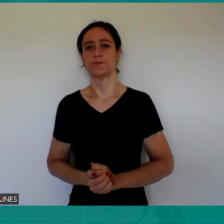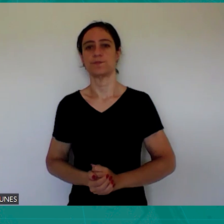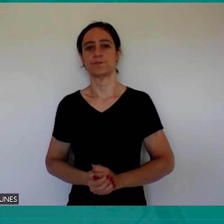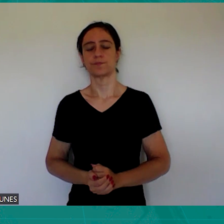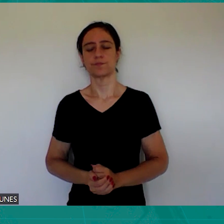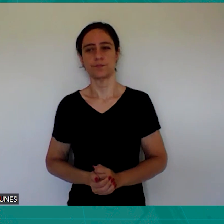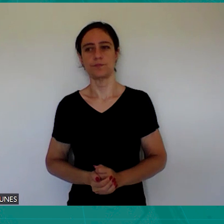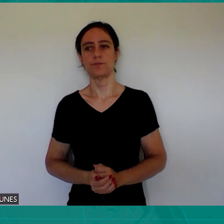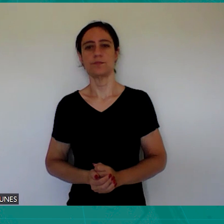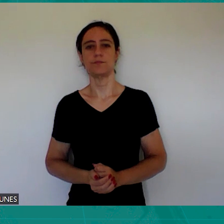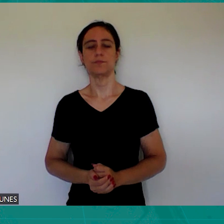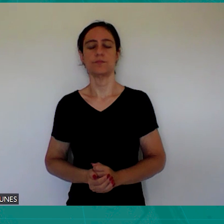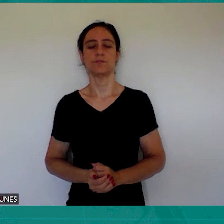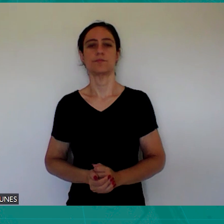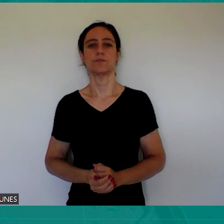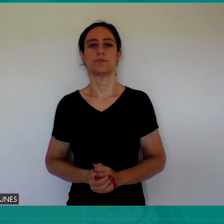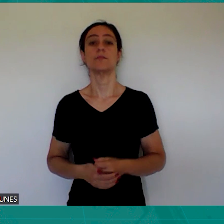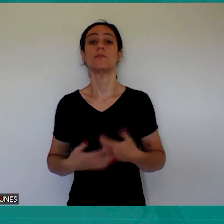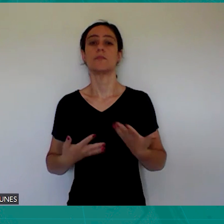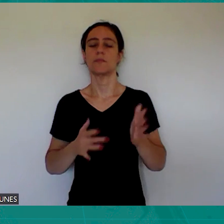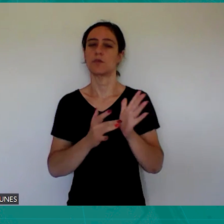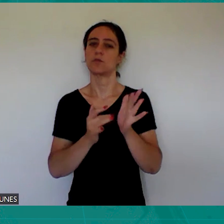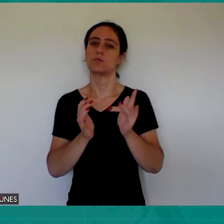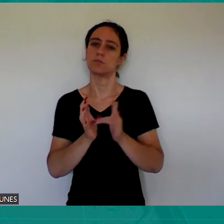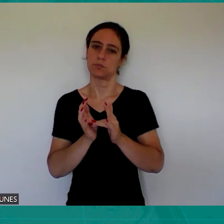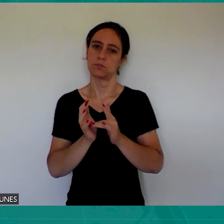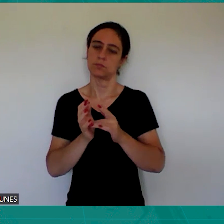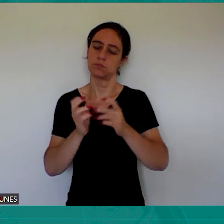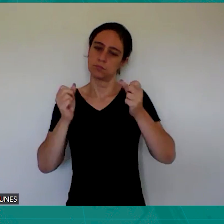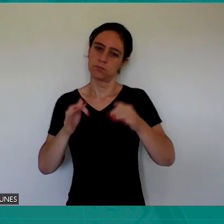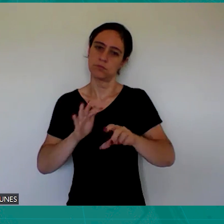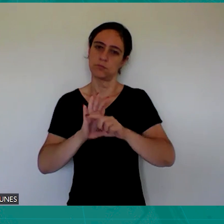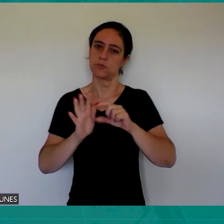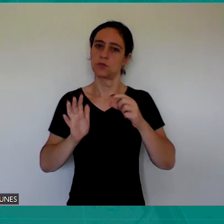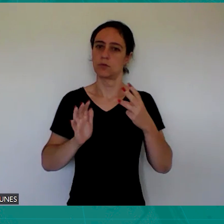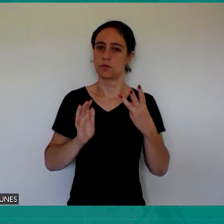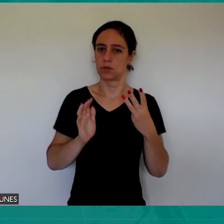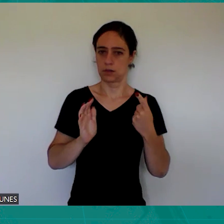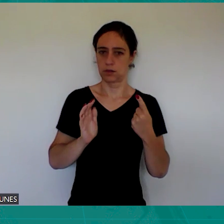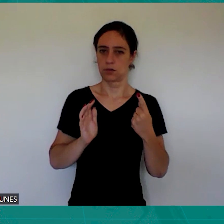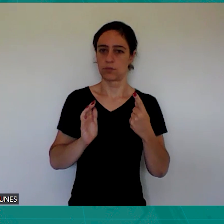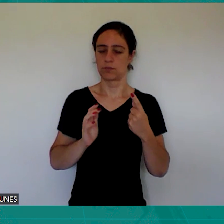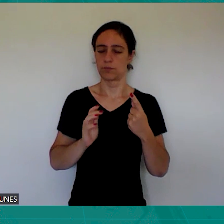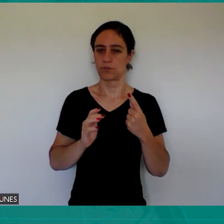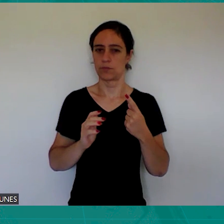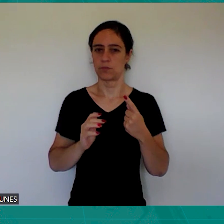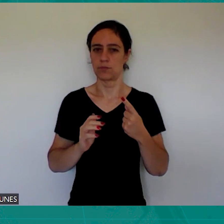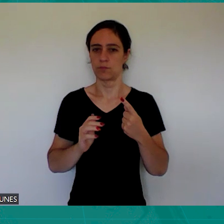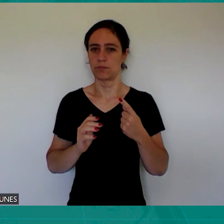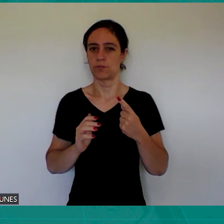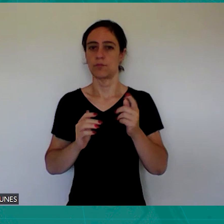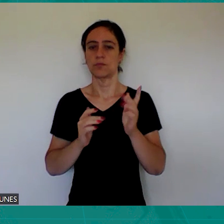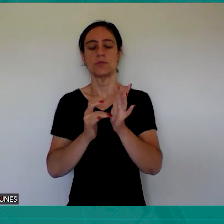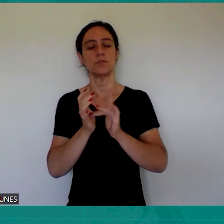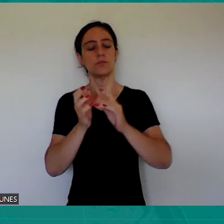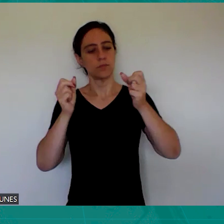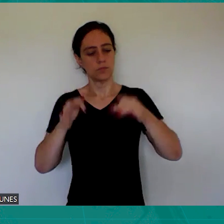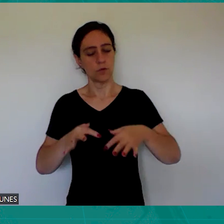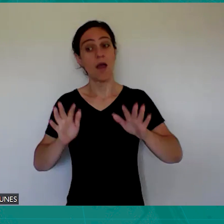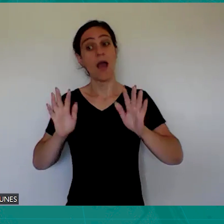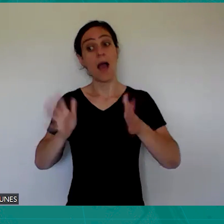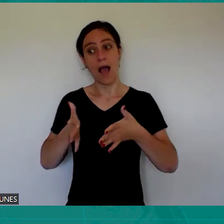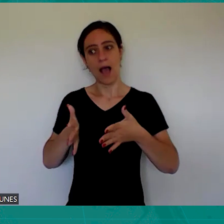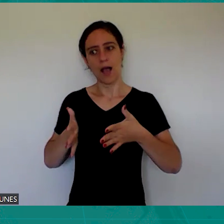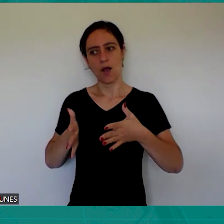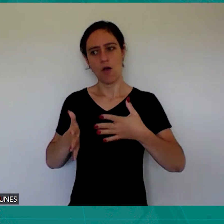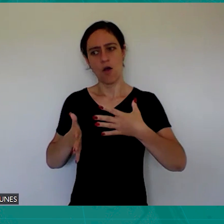entrou, irmão. Jesus disse, versículo 31, quando ele saiu, disse Jesus: agora foi glorificado o Filho do Homem e Deus